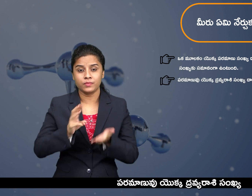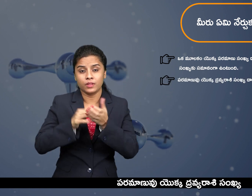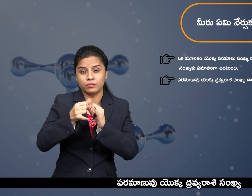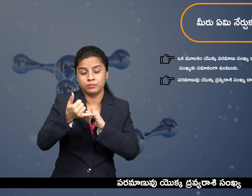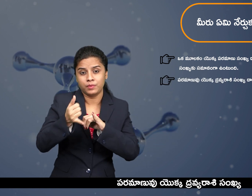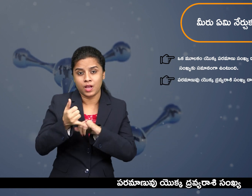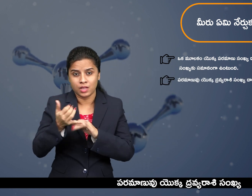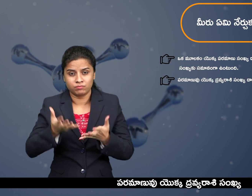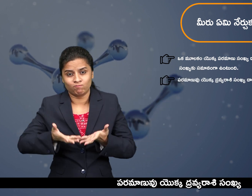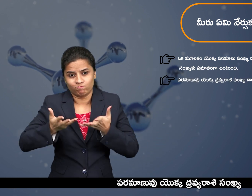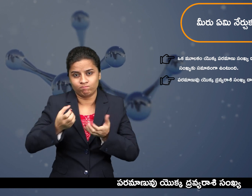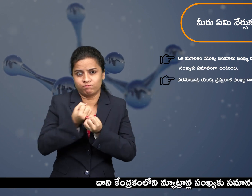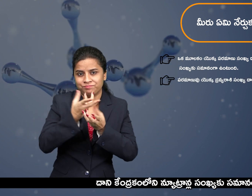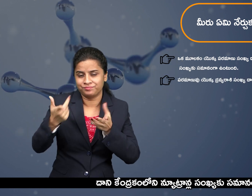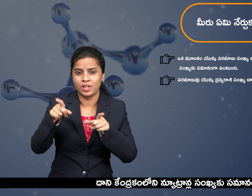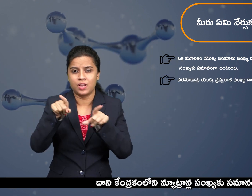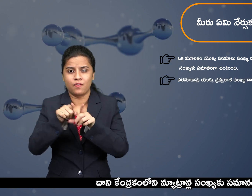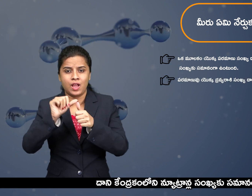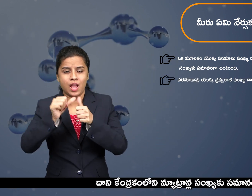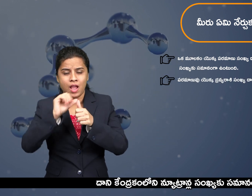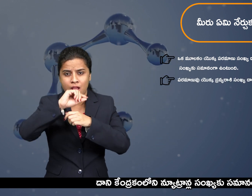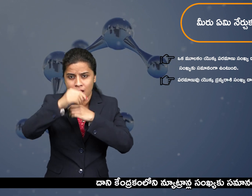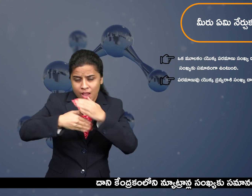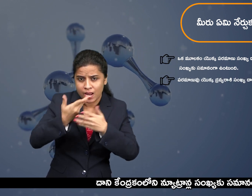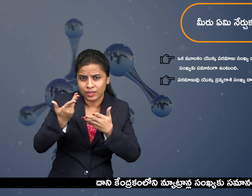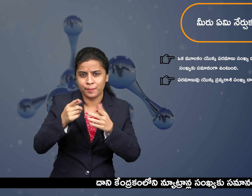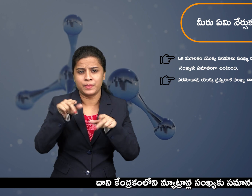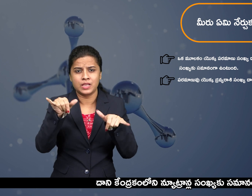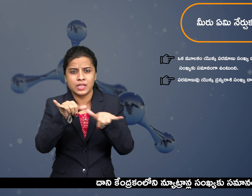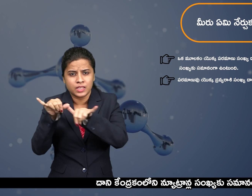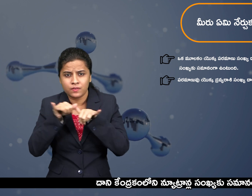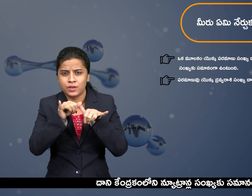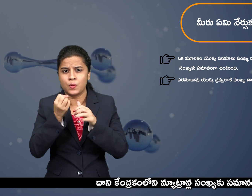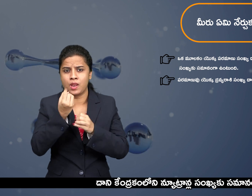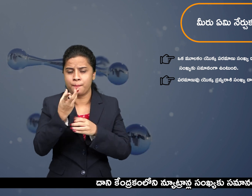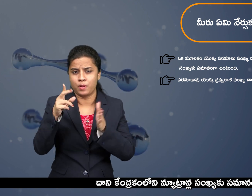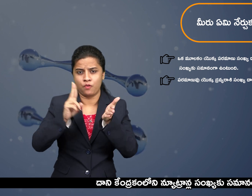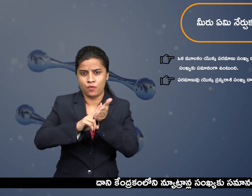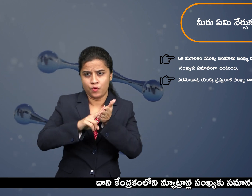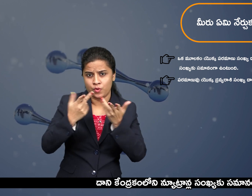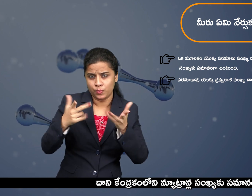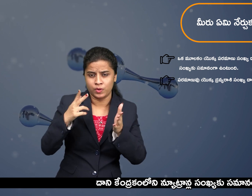పరమాణువు యొక్క ద్రవ్యరాశి సంఖ్య దాని కేంద్రకంలోని న్యూట్రాన్ల సంఖ్యకు సమానం.